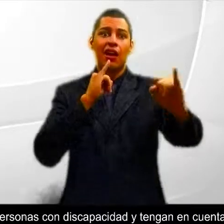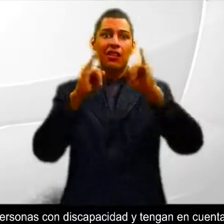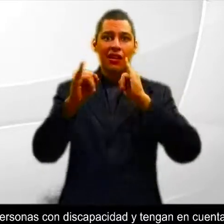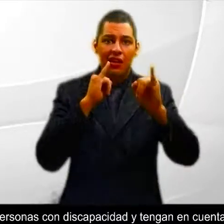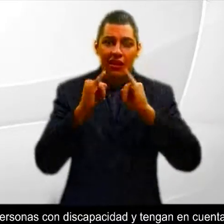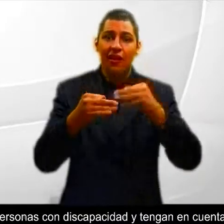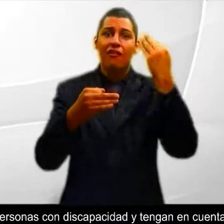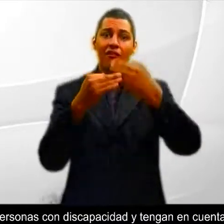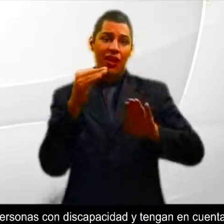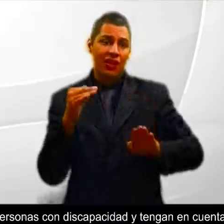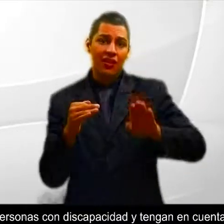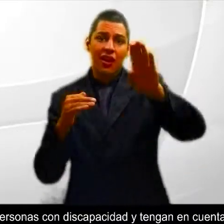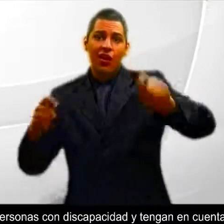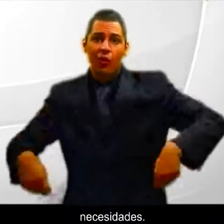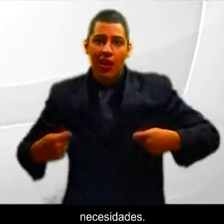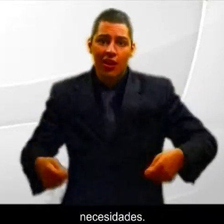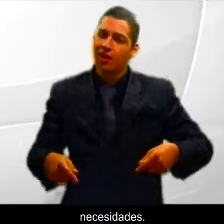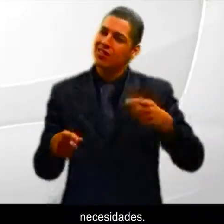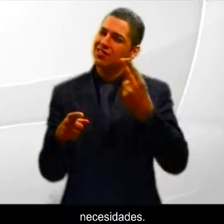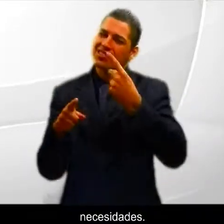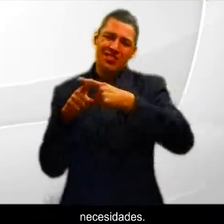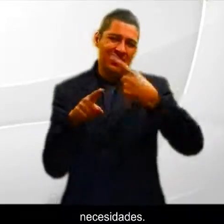discapacidad y tengan en cuenta sus necesidades c.